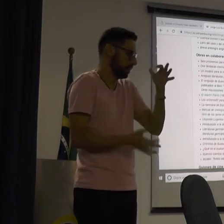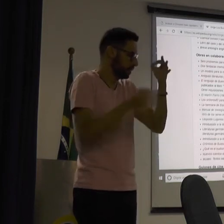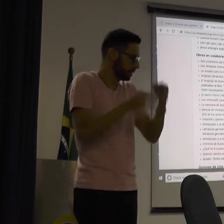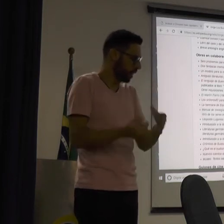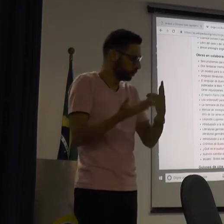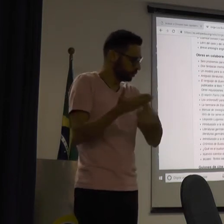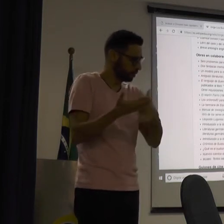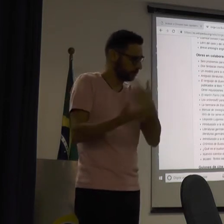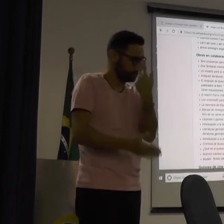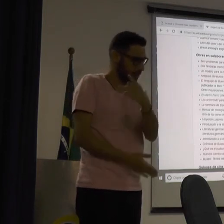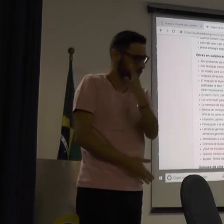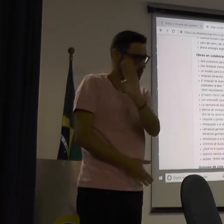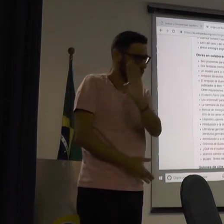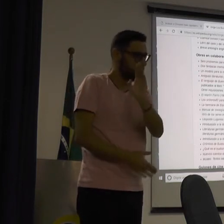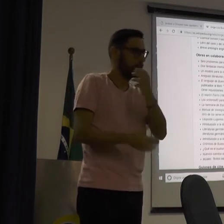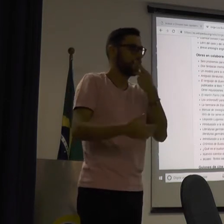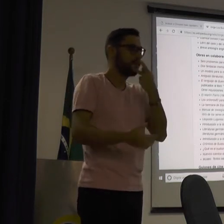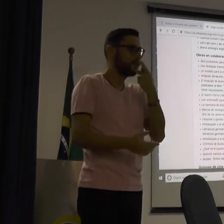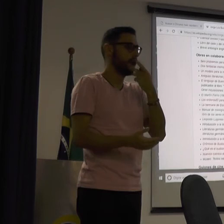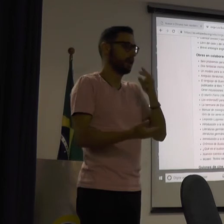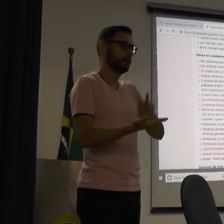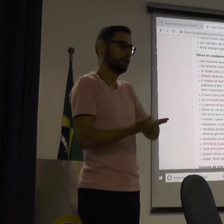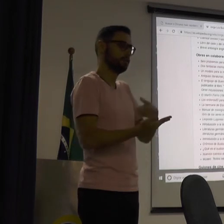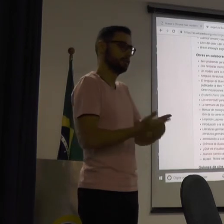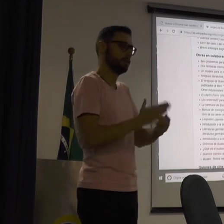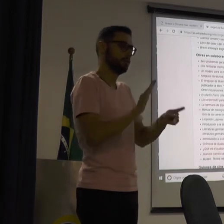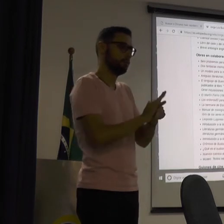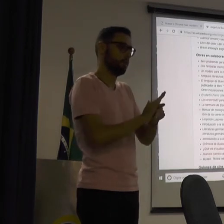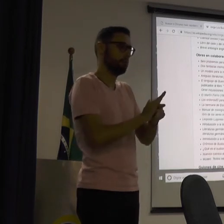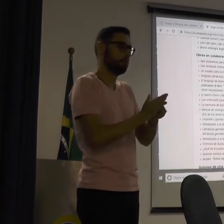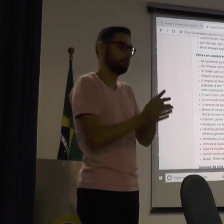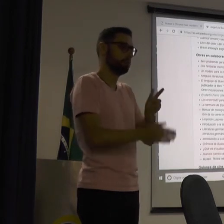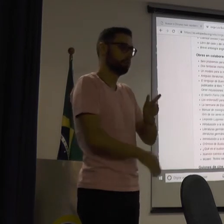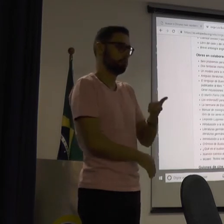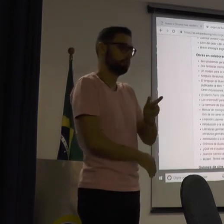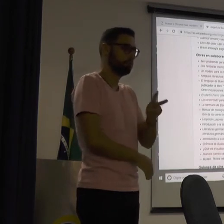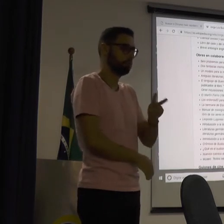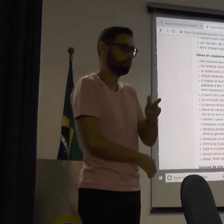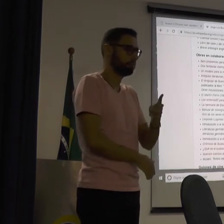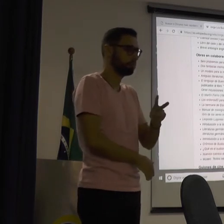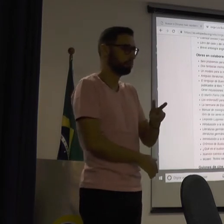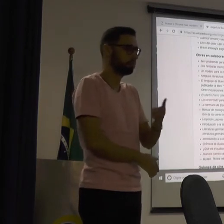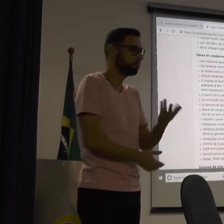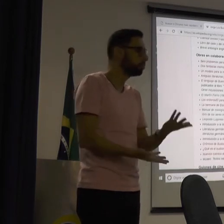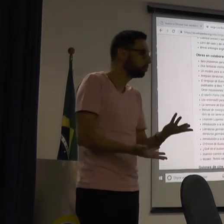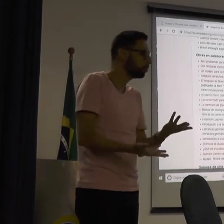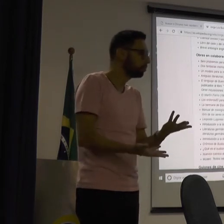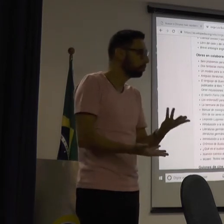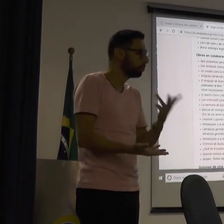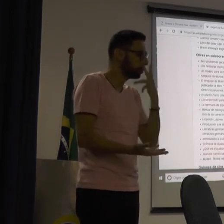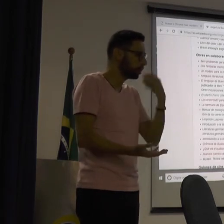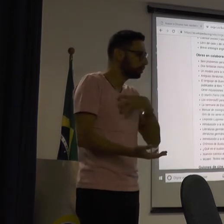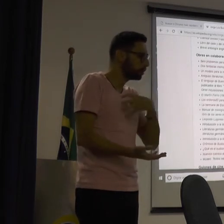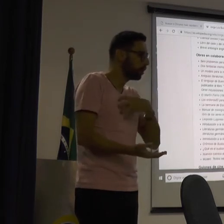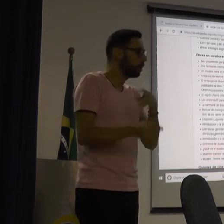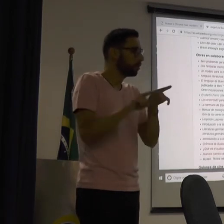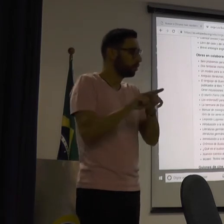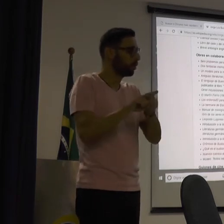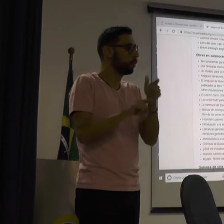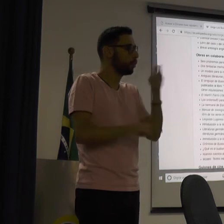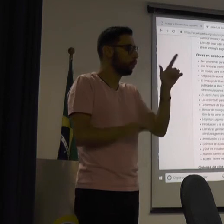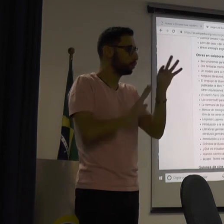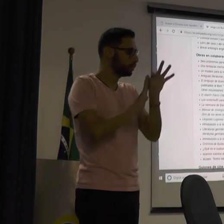ele coloca a tradução numa posição binária, e daí temos esse texto, que é maravilhoso, as versões homéricas, onde eu acho